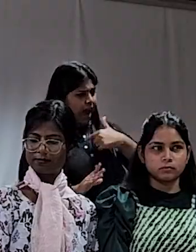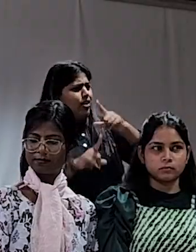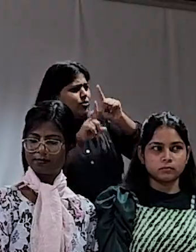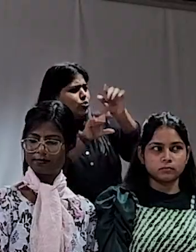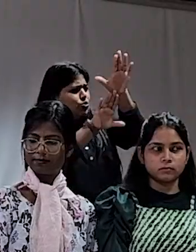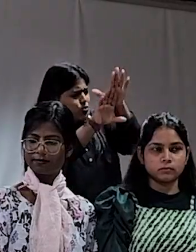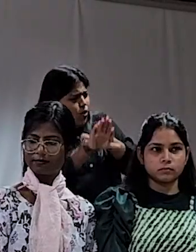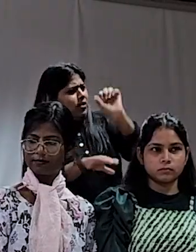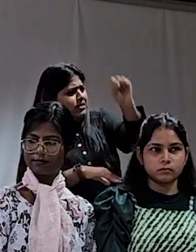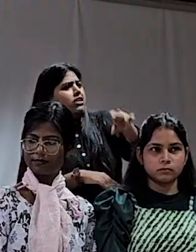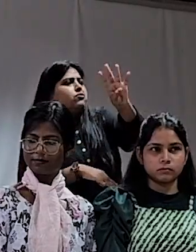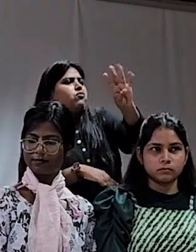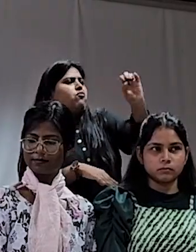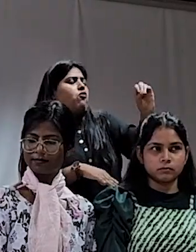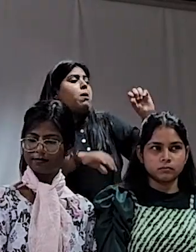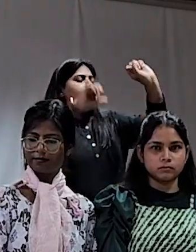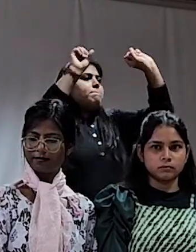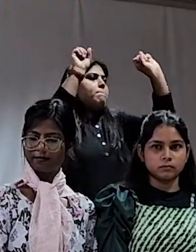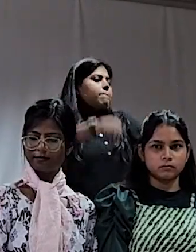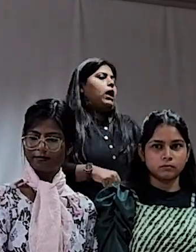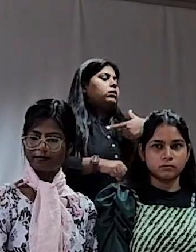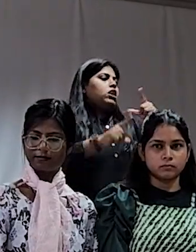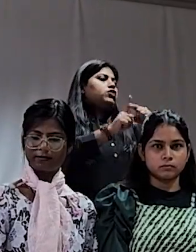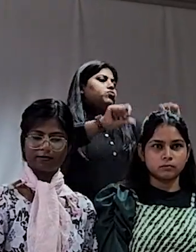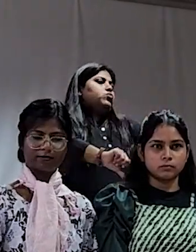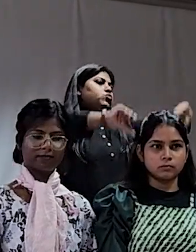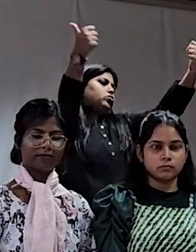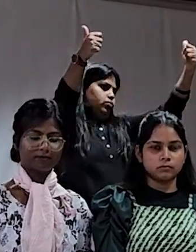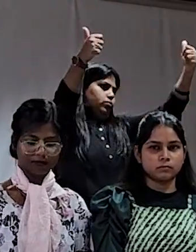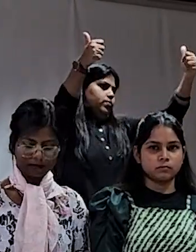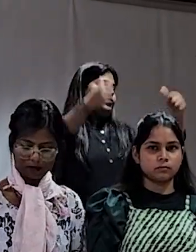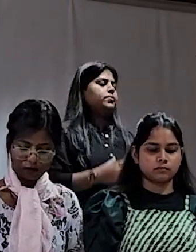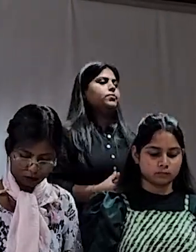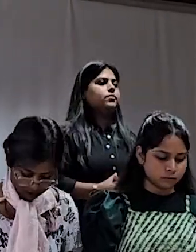गए, बट फाइनली आई डिड इट।